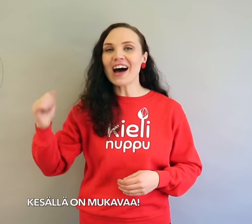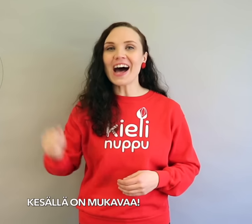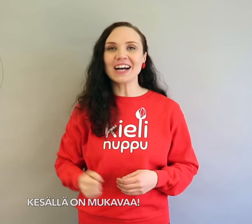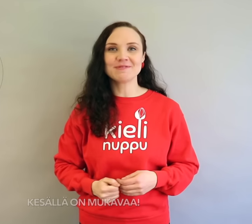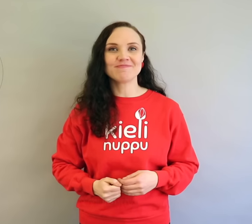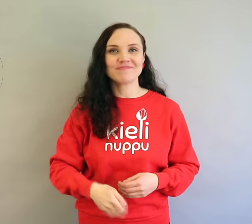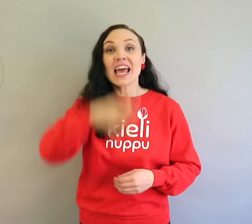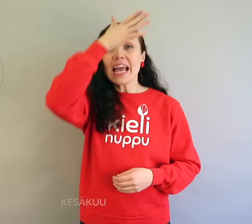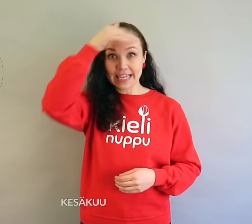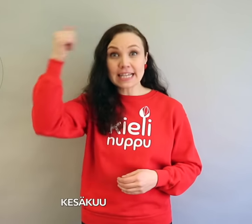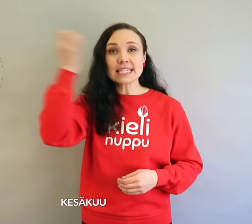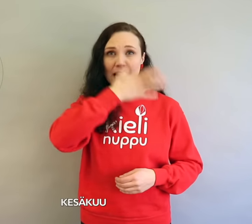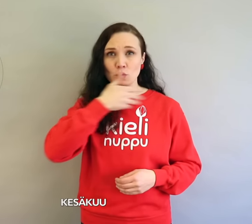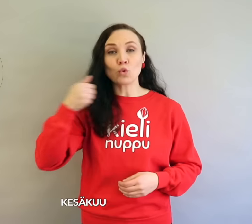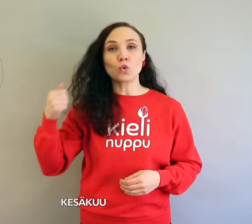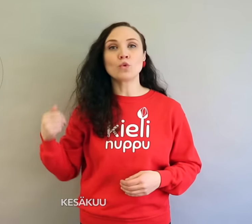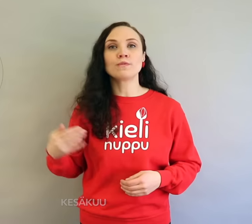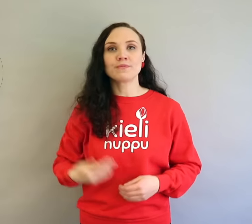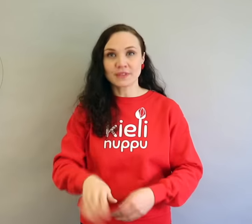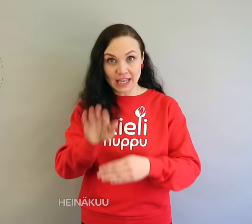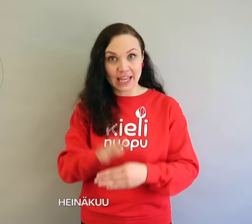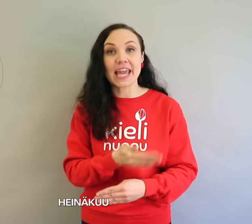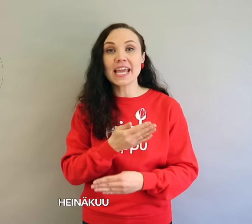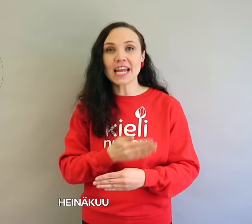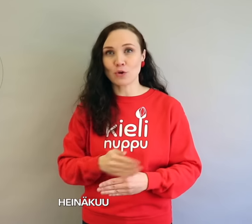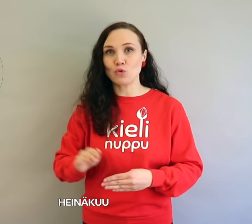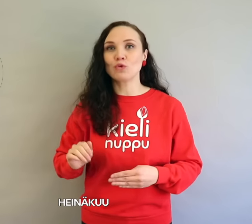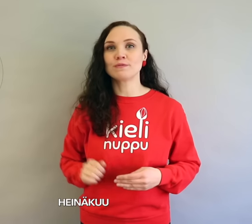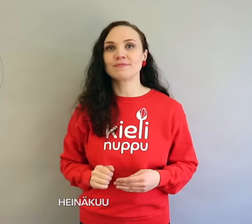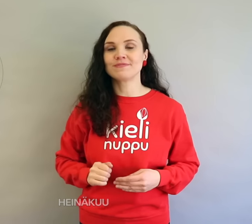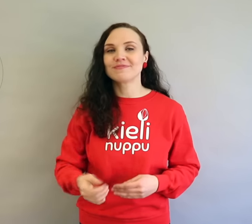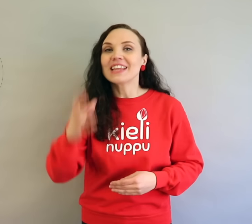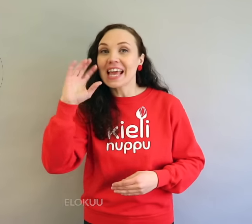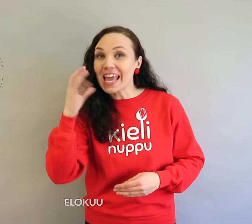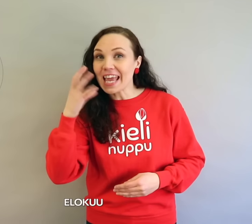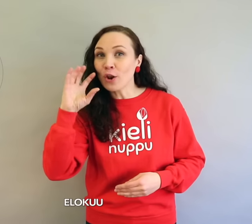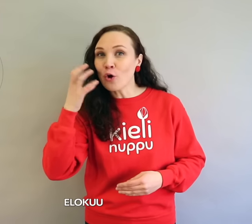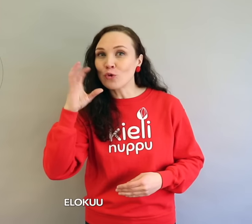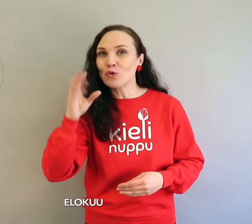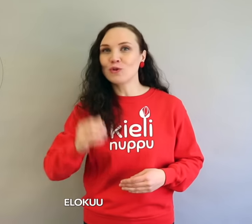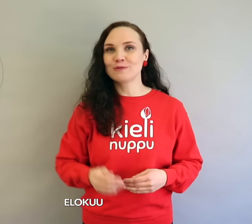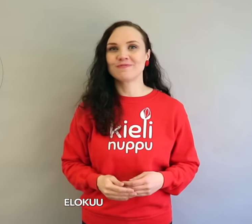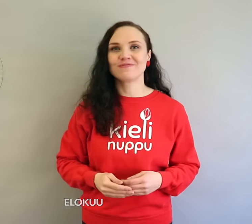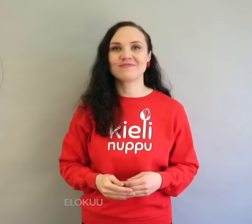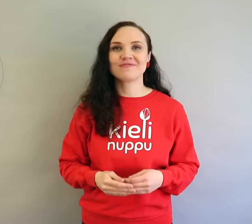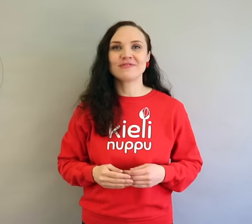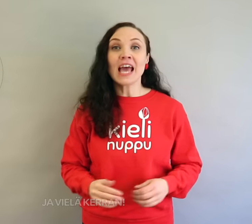mukavaa. Kesäkuu, kesäkuu, heinäkuu, heinäkuu, elokuu, elokuu.